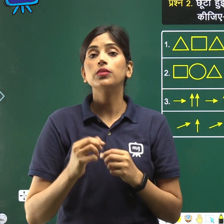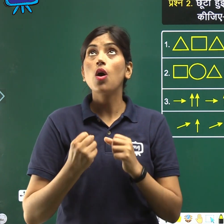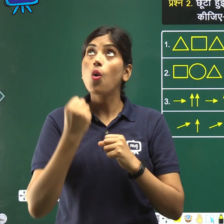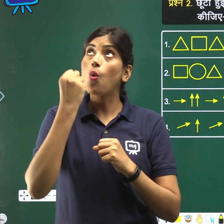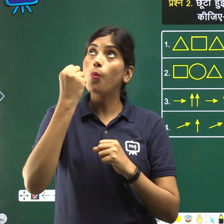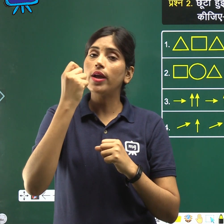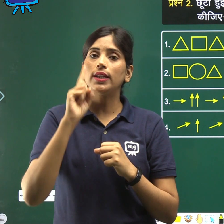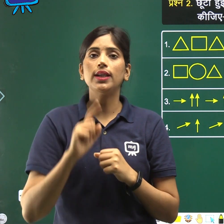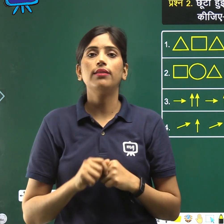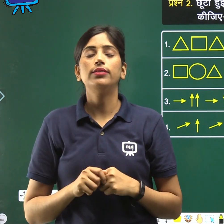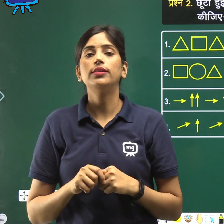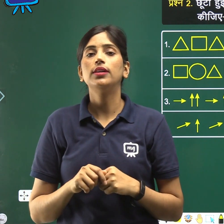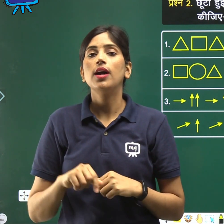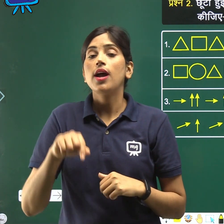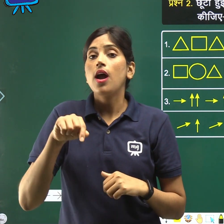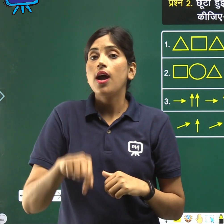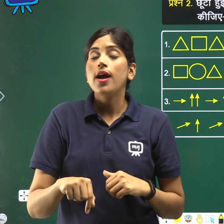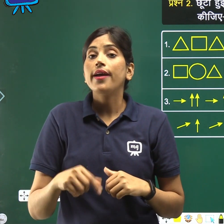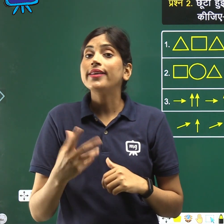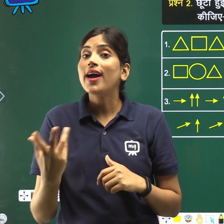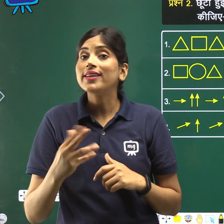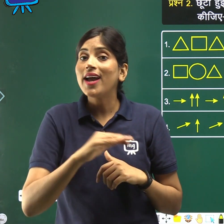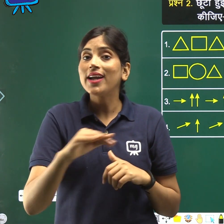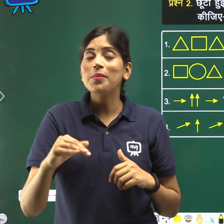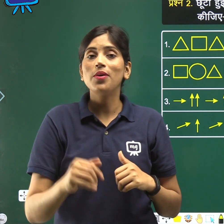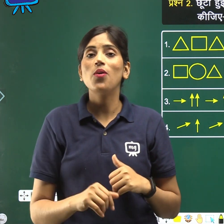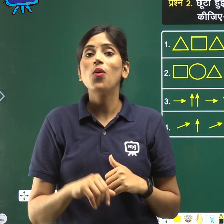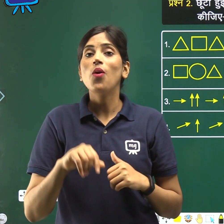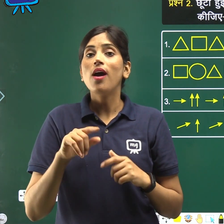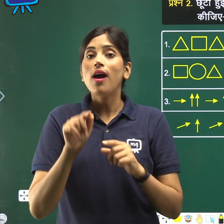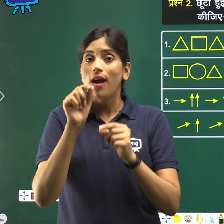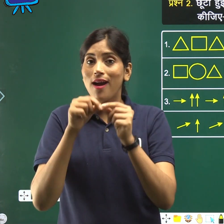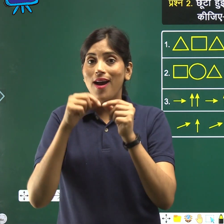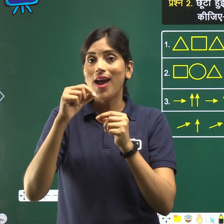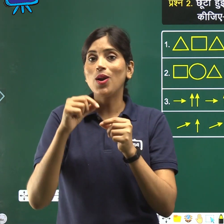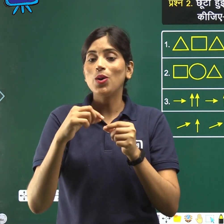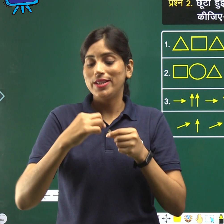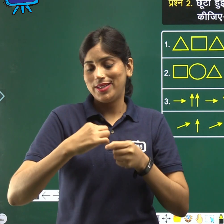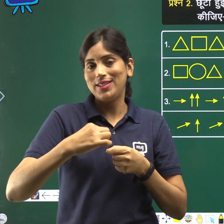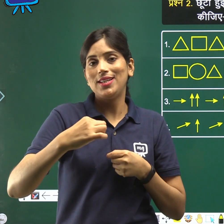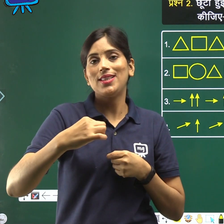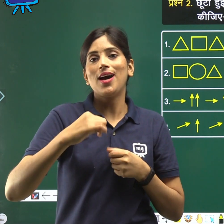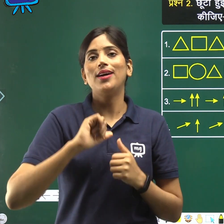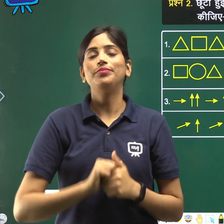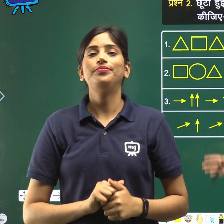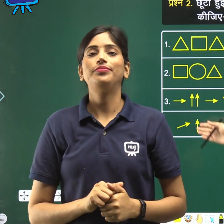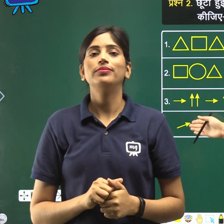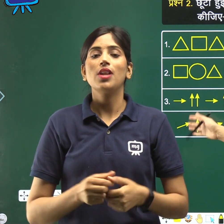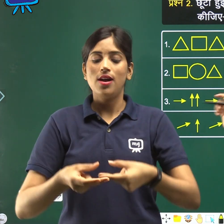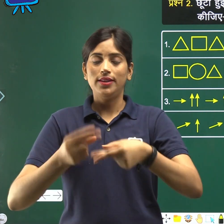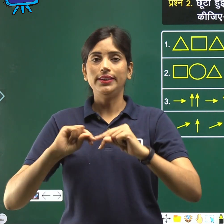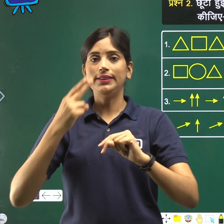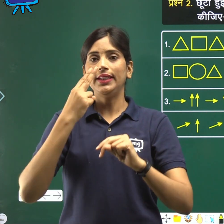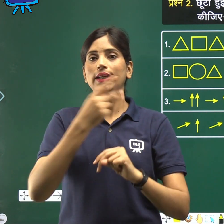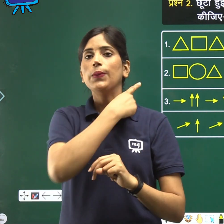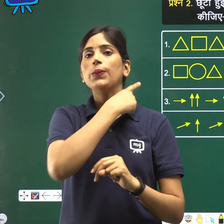ऊपर की तरफ। तो यहाँ क्या आएगा बच्चों? एरो सीधा। फिर नीचे